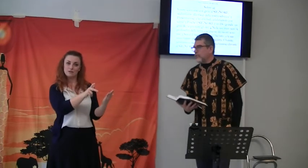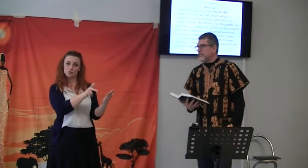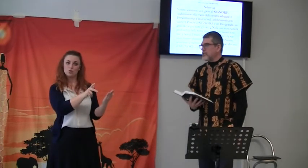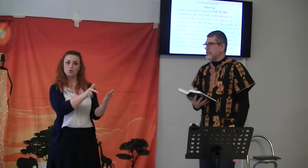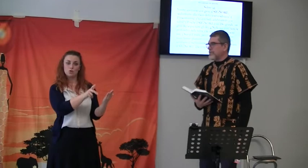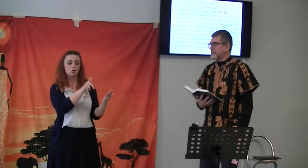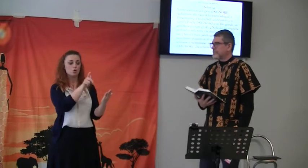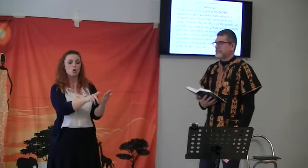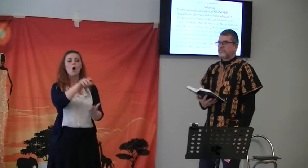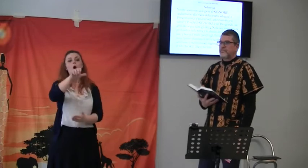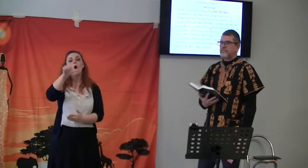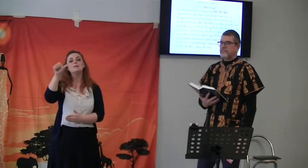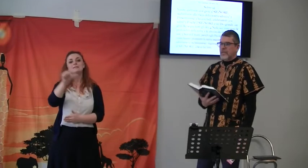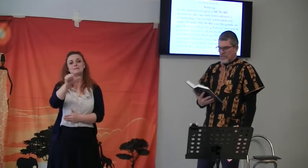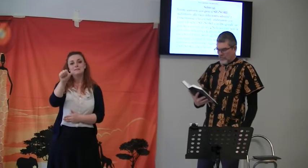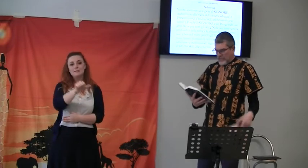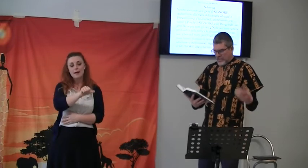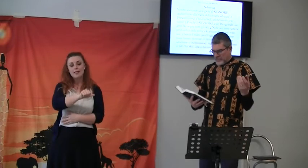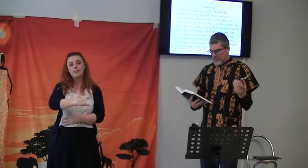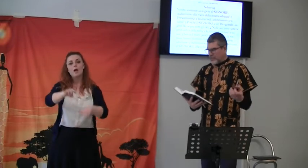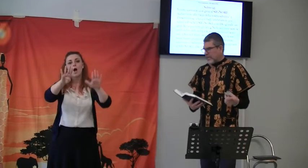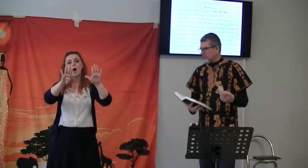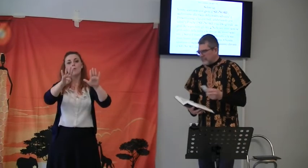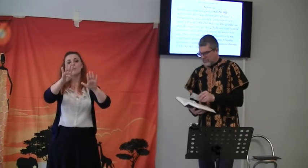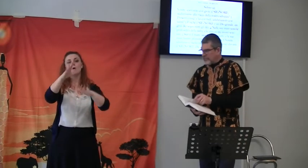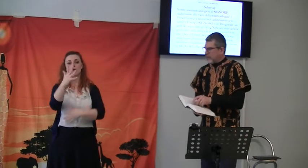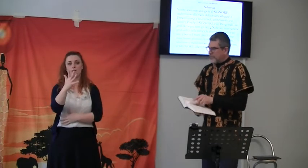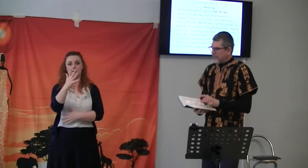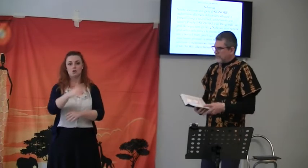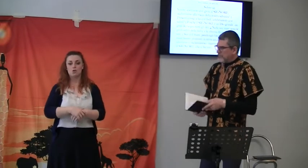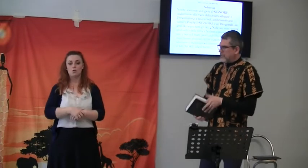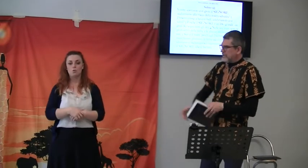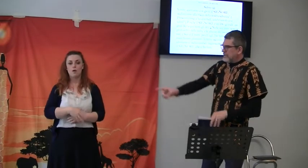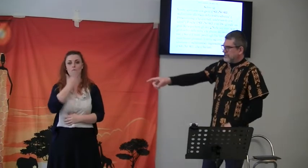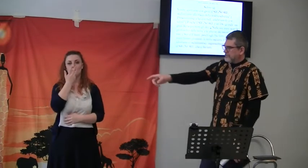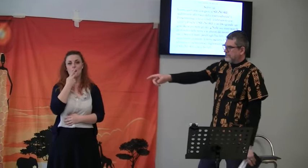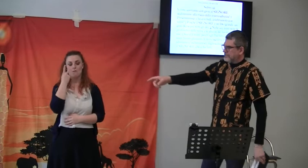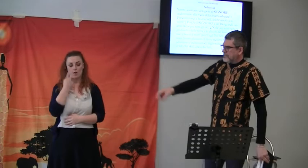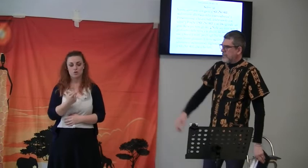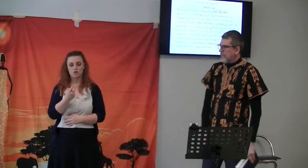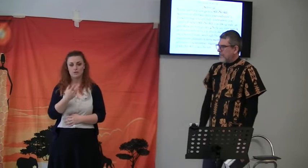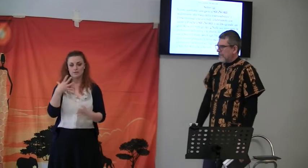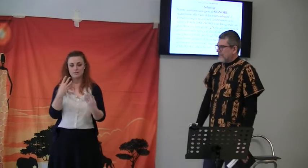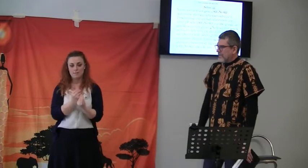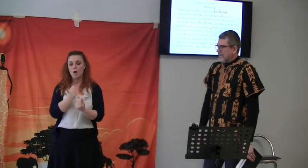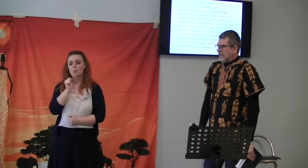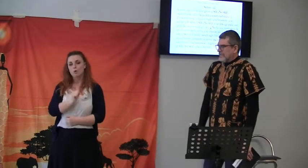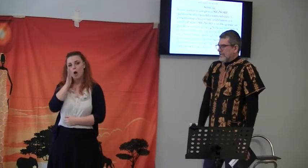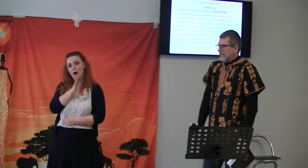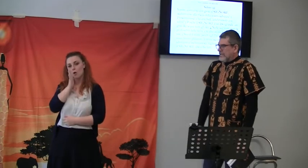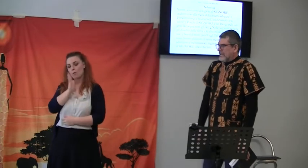Salmo 95. Vorrei leggervi questo Salmo. Per favore, potrei avere il posato, adesso.